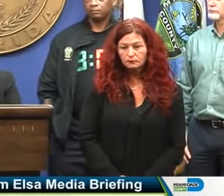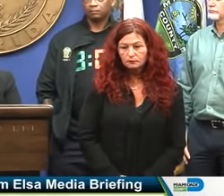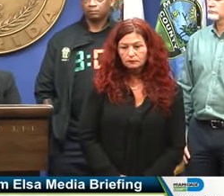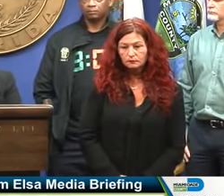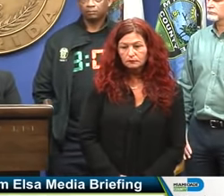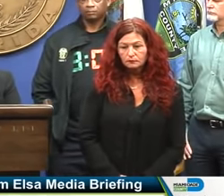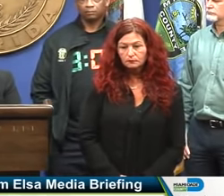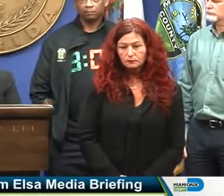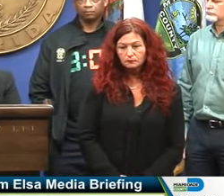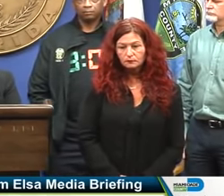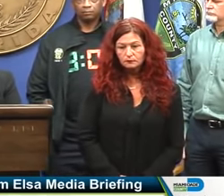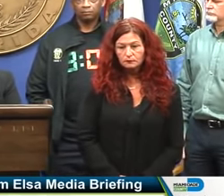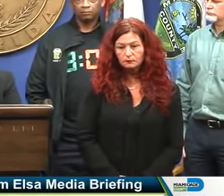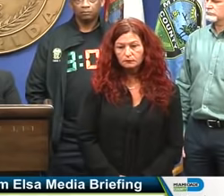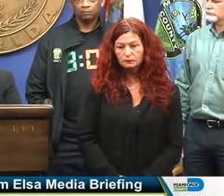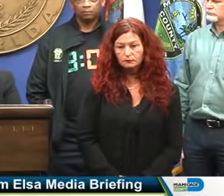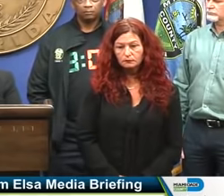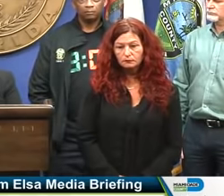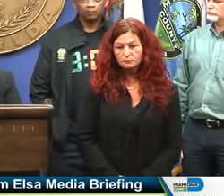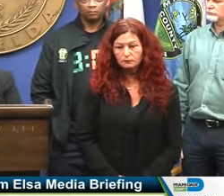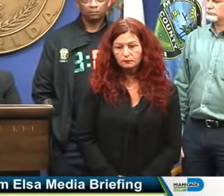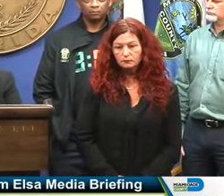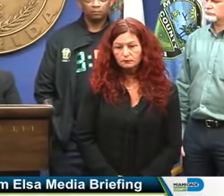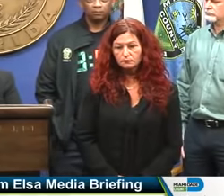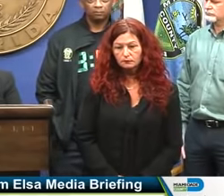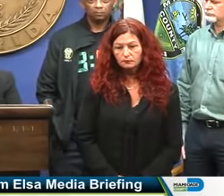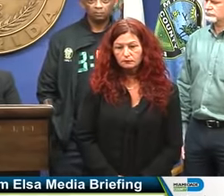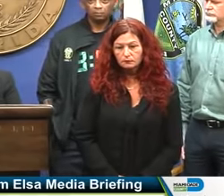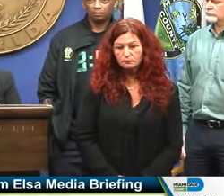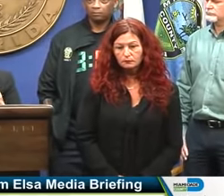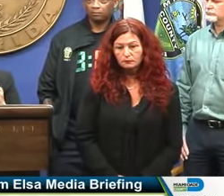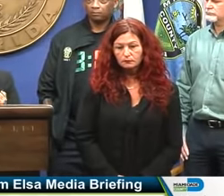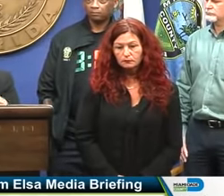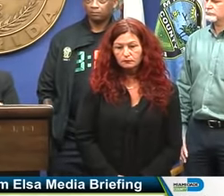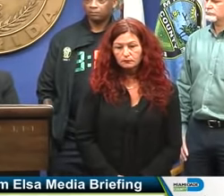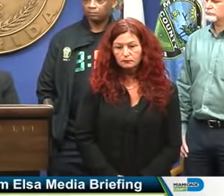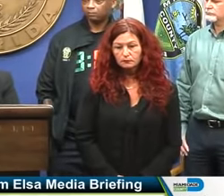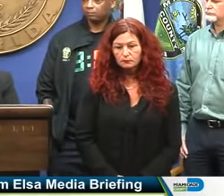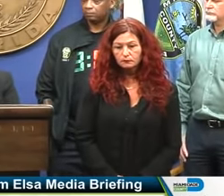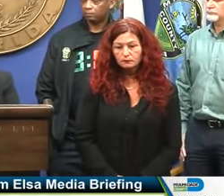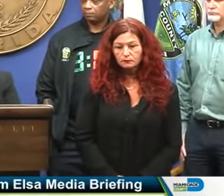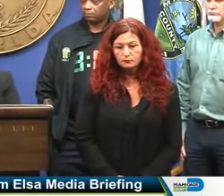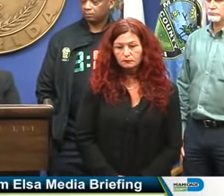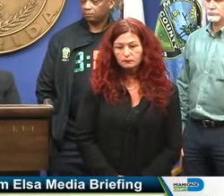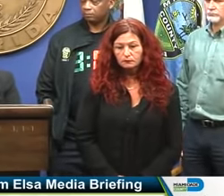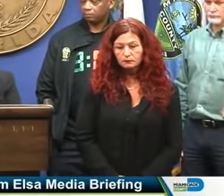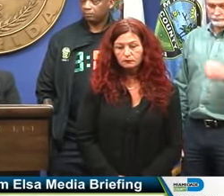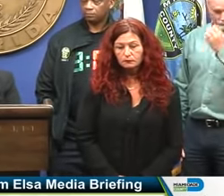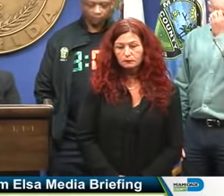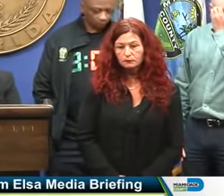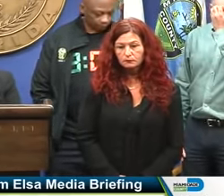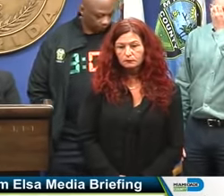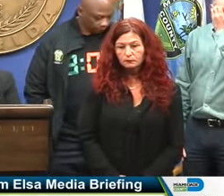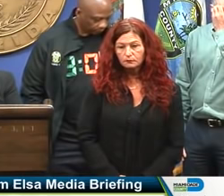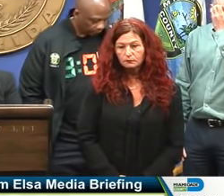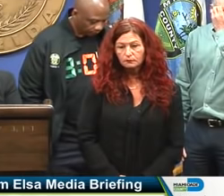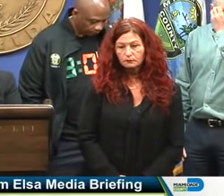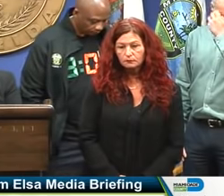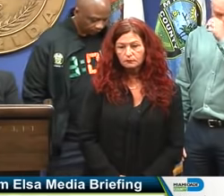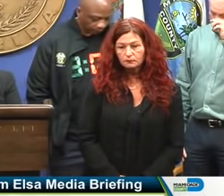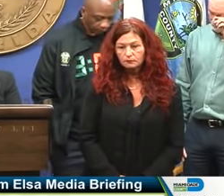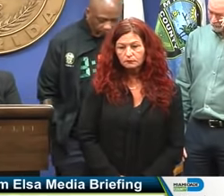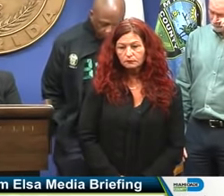de voluntad que lo hicieron el primer día. Yo lo vi. Es un gran honor para mí